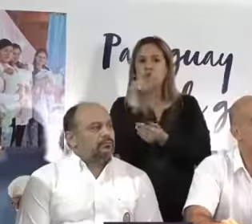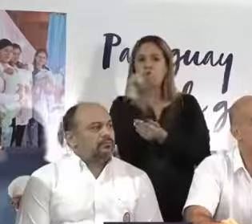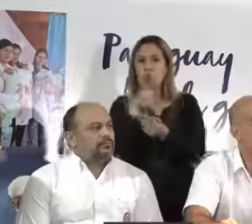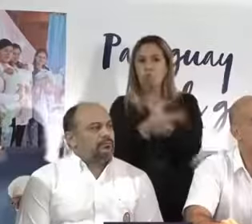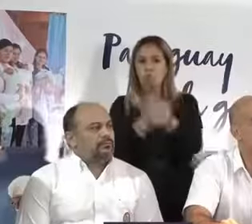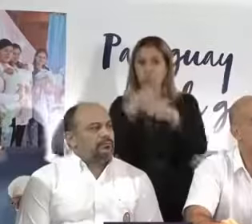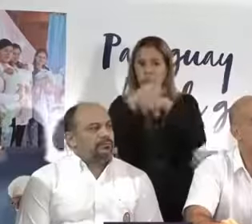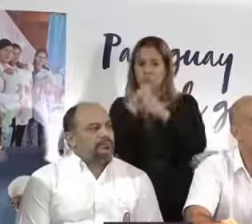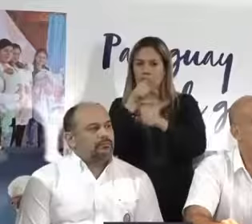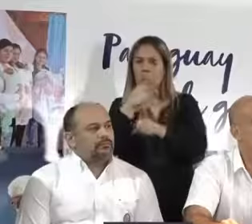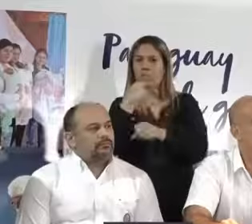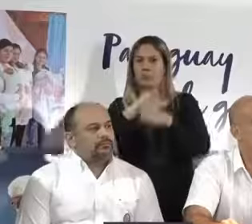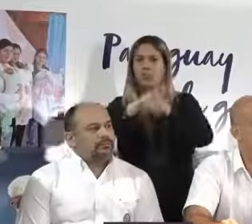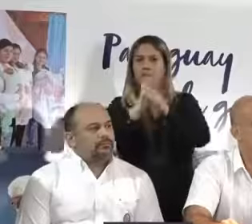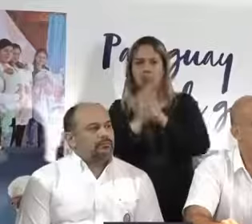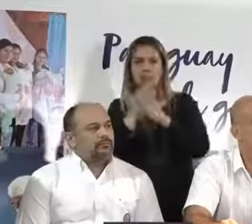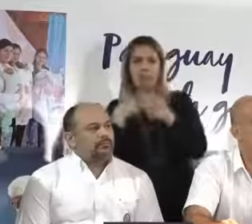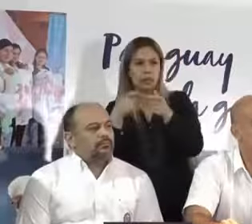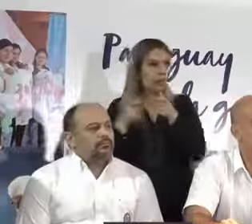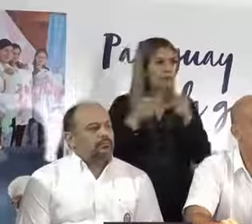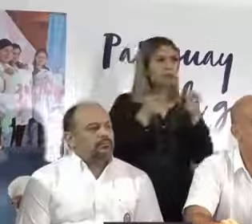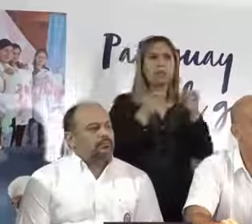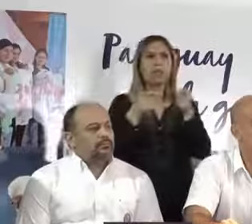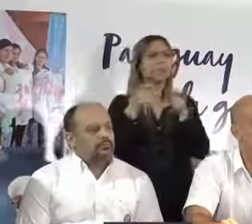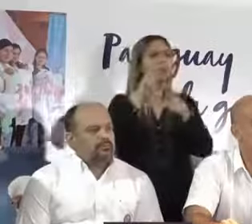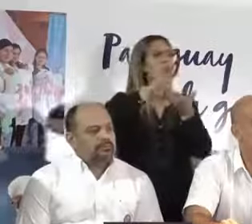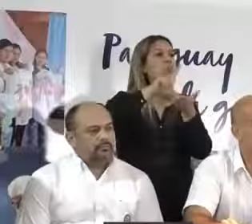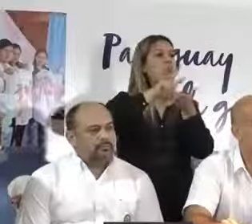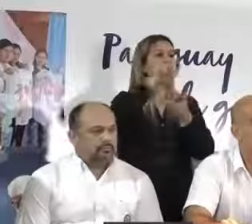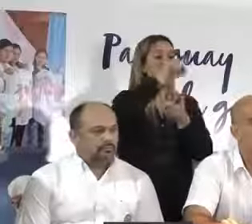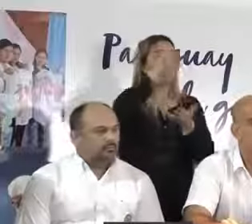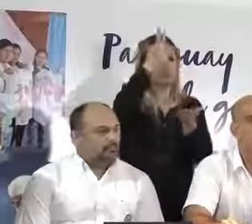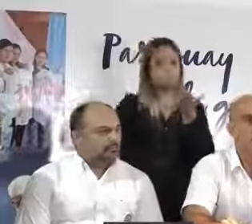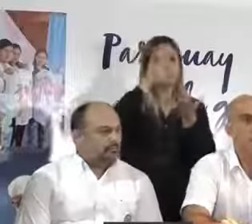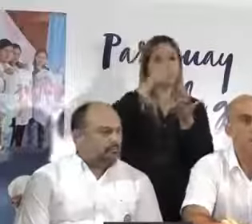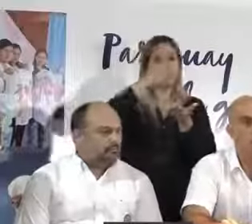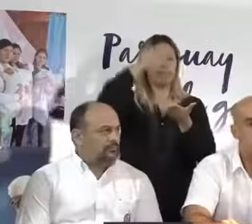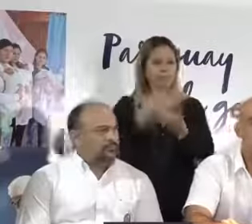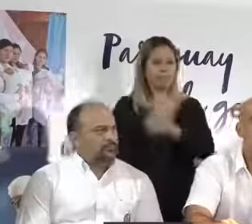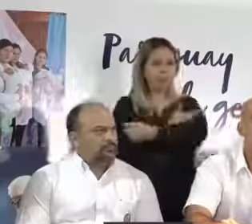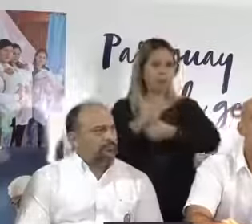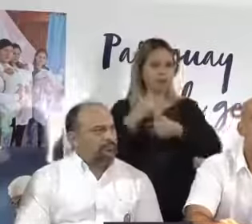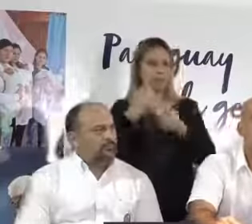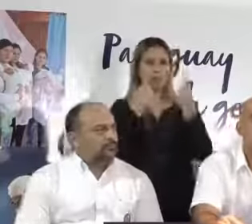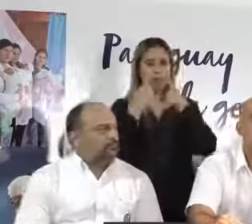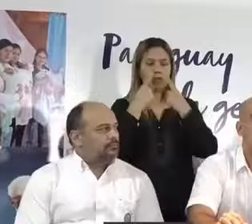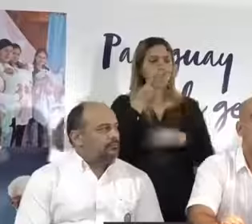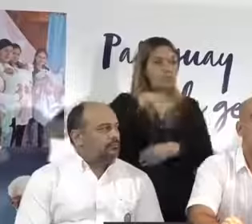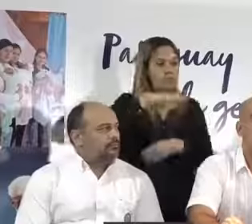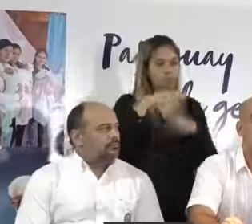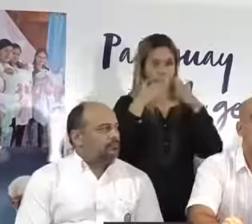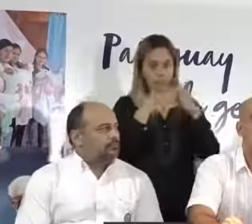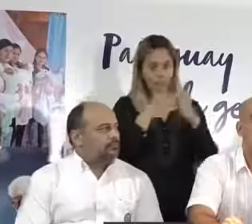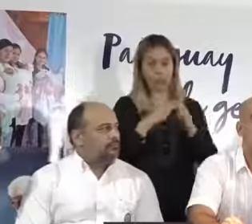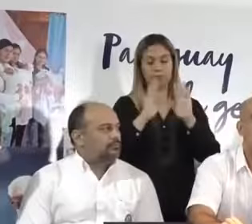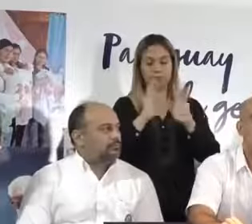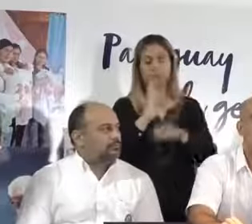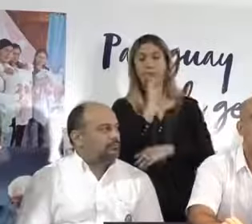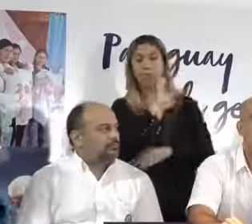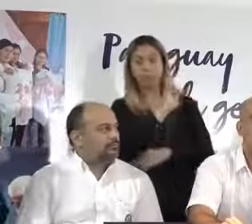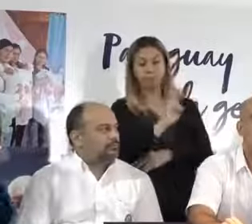el lugar que está autorizado, digamos, para que el análisis sea certero? Sí, el único laboratorio que